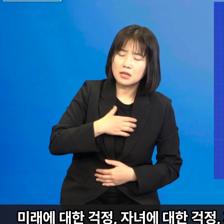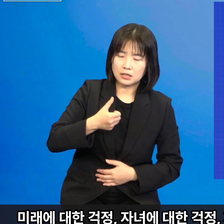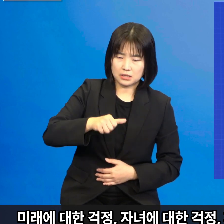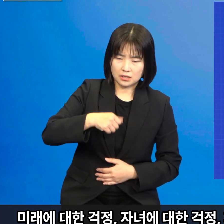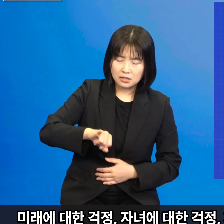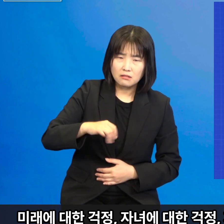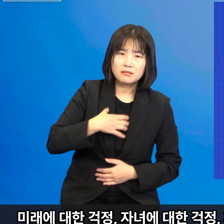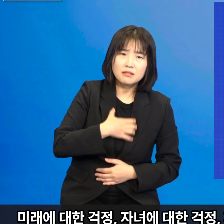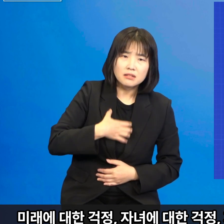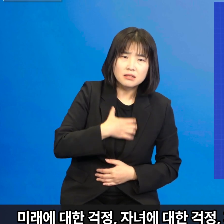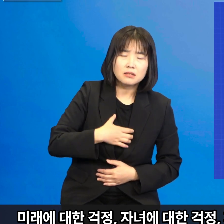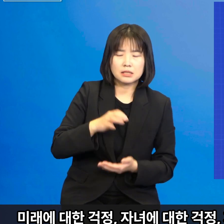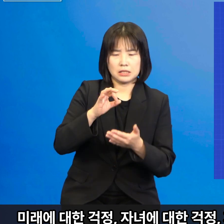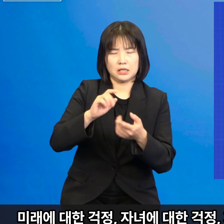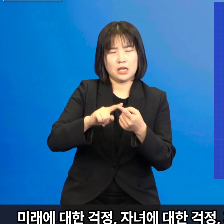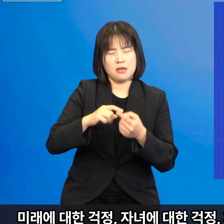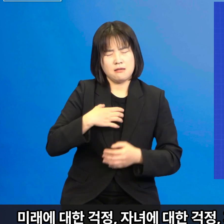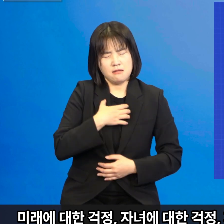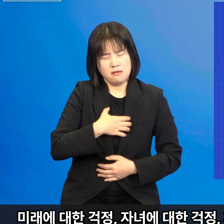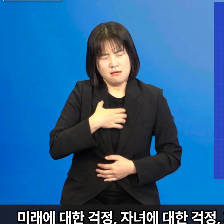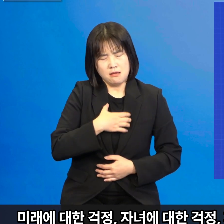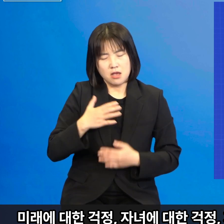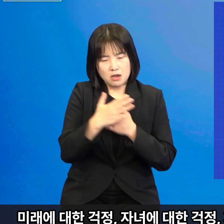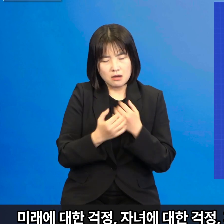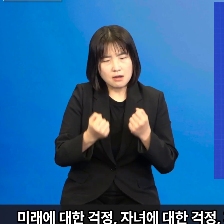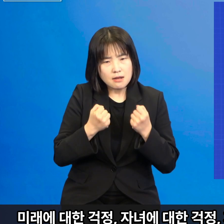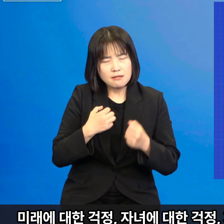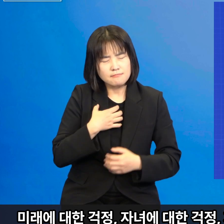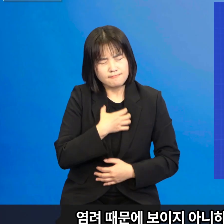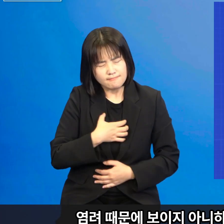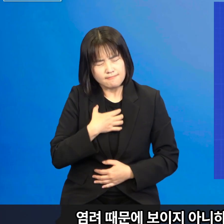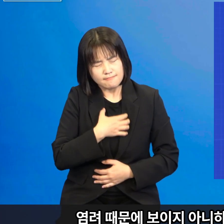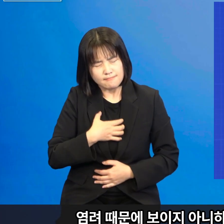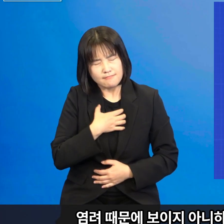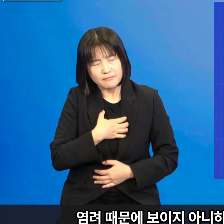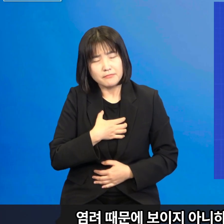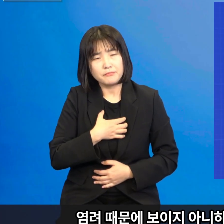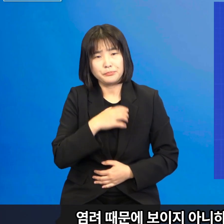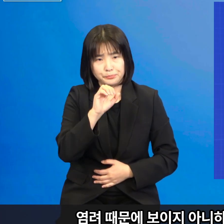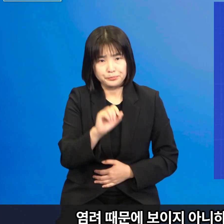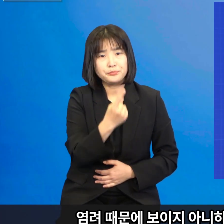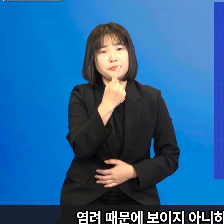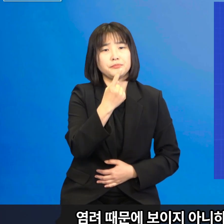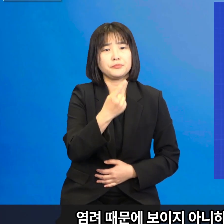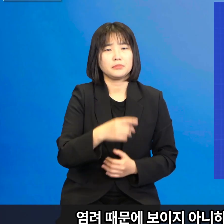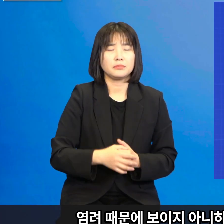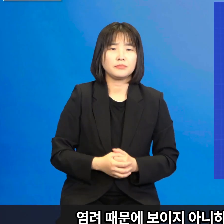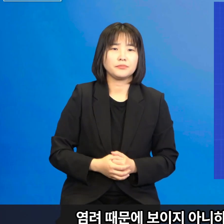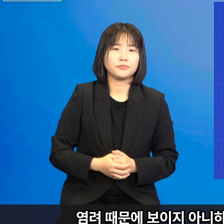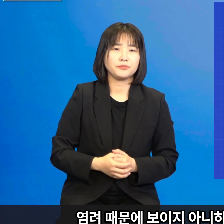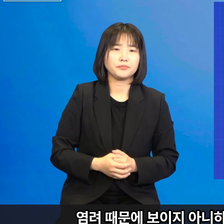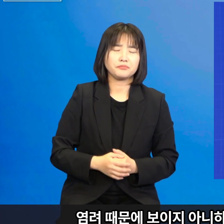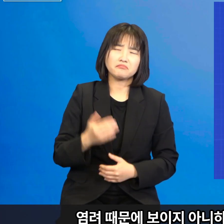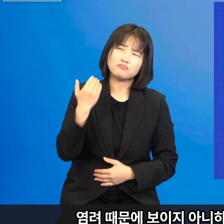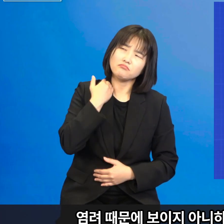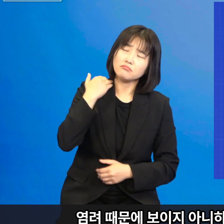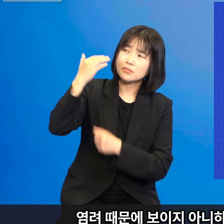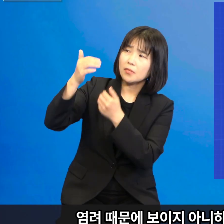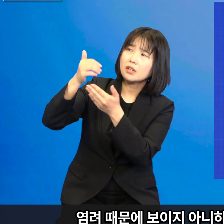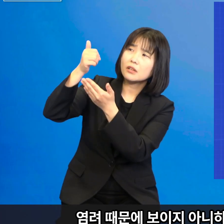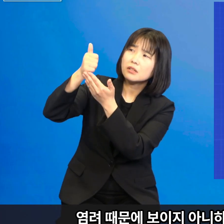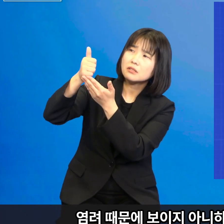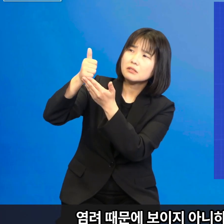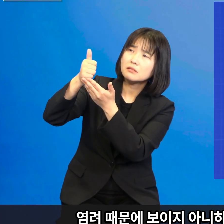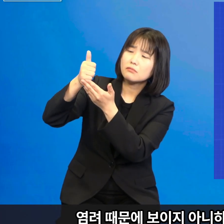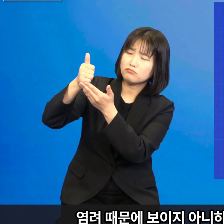대한 걱정, 재정에 대한 걱정, 건강에 대한 걱정, 이 염려 때문에 보이지 아니하는 하나님은